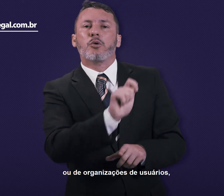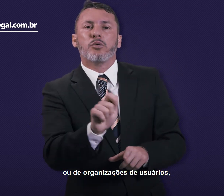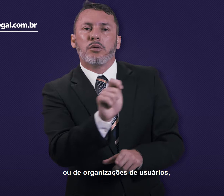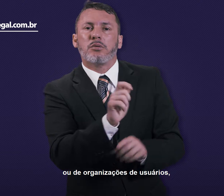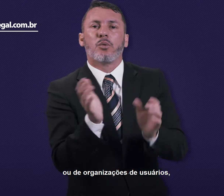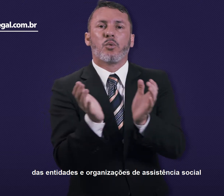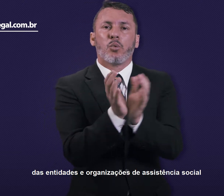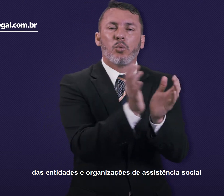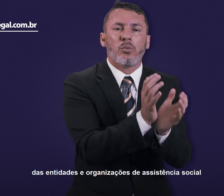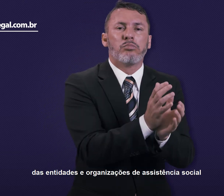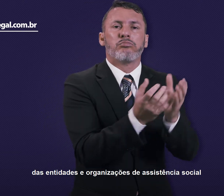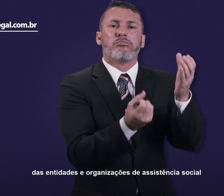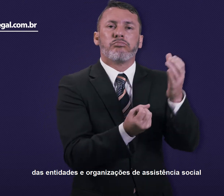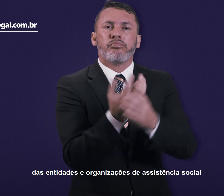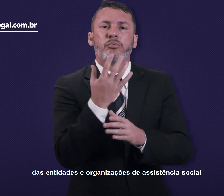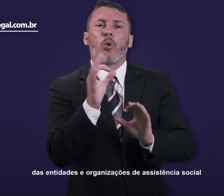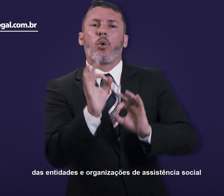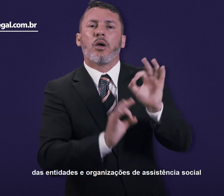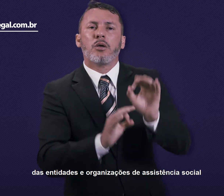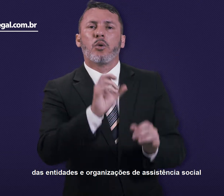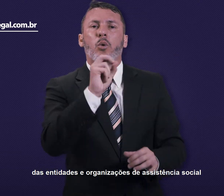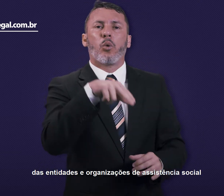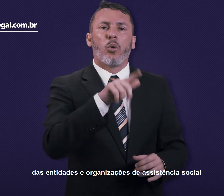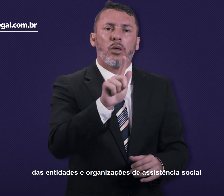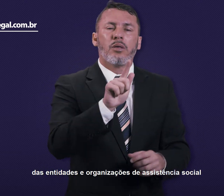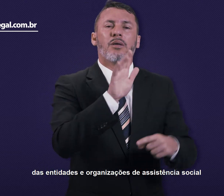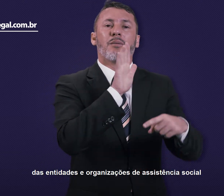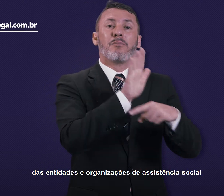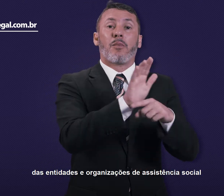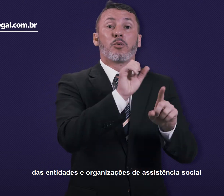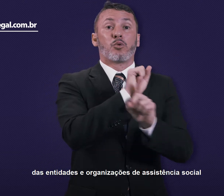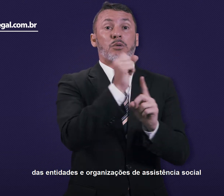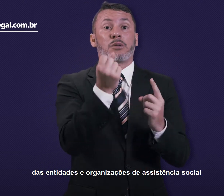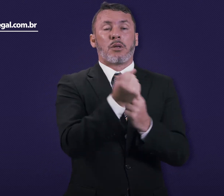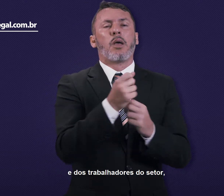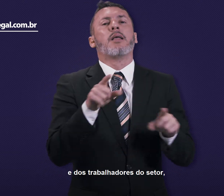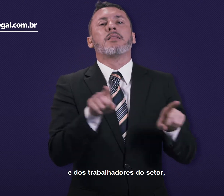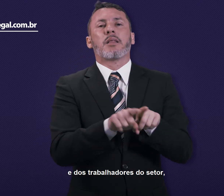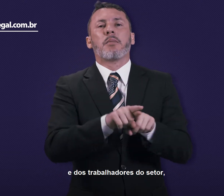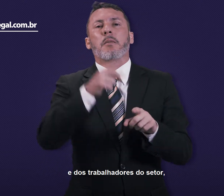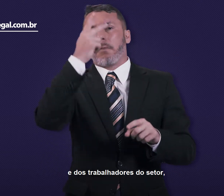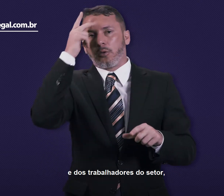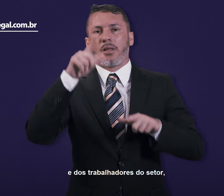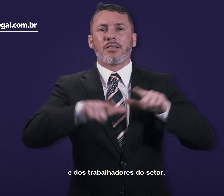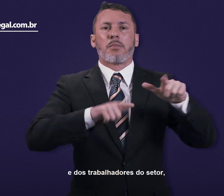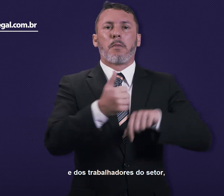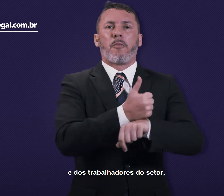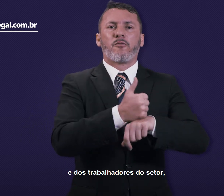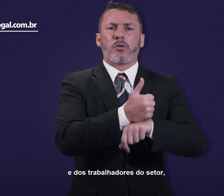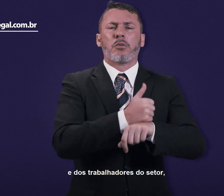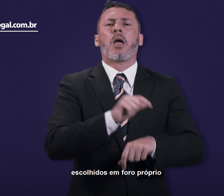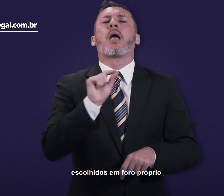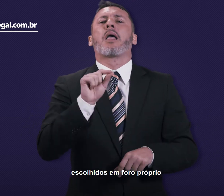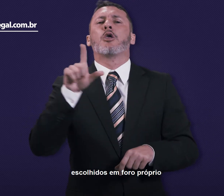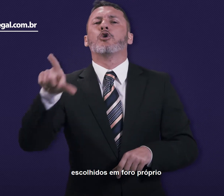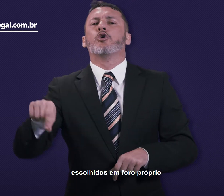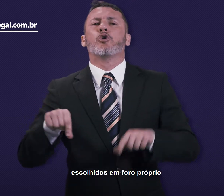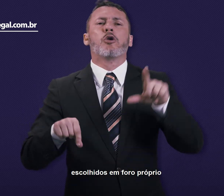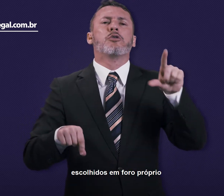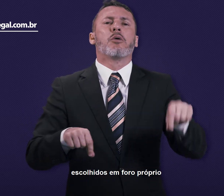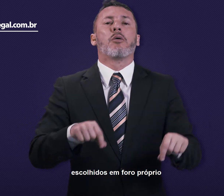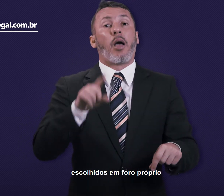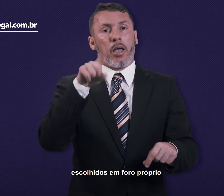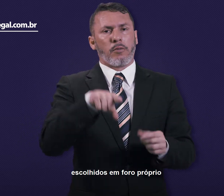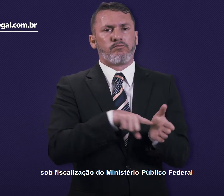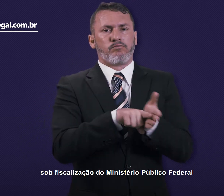organizações de usuários, das entidades e organizações de assistência social e dos trabalhadores do setor, escolhidos